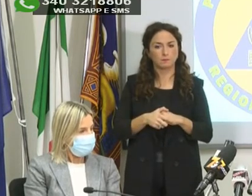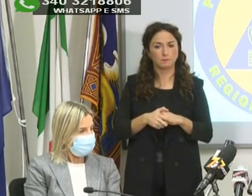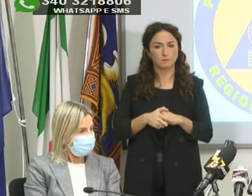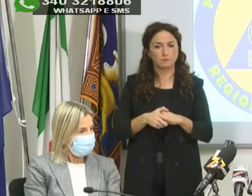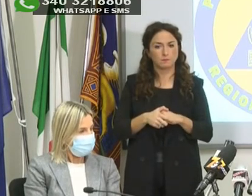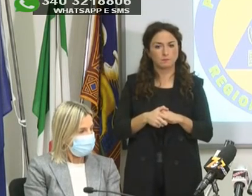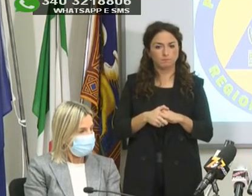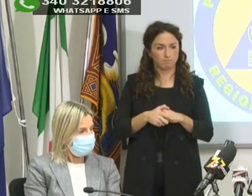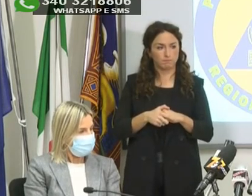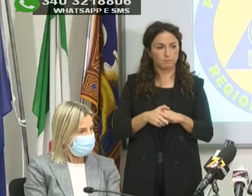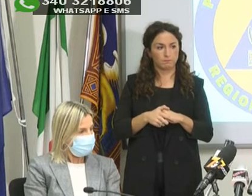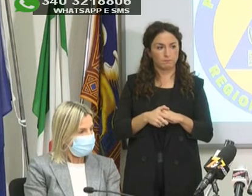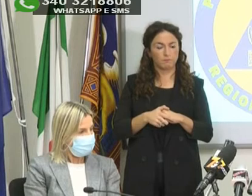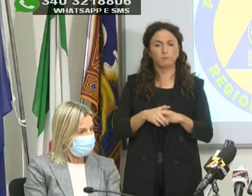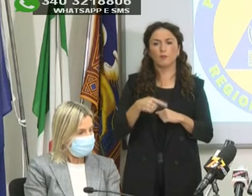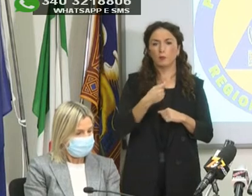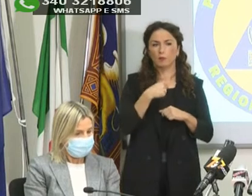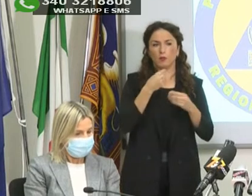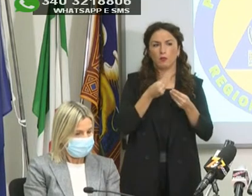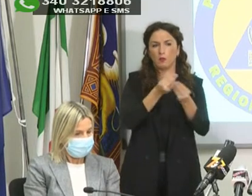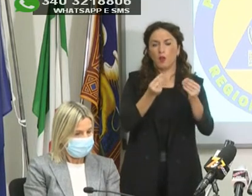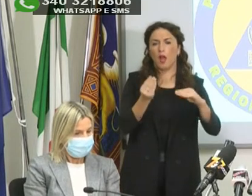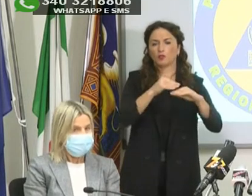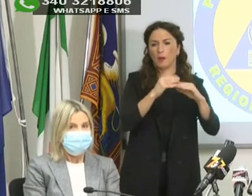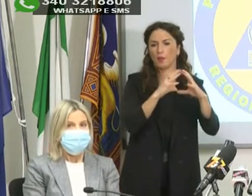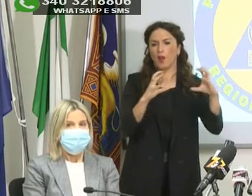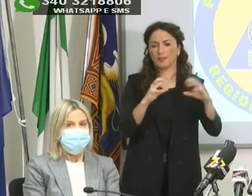dopo quindi vi do anche l'aggiornamento delle aziende,